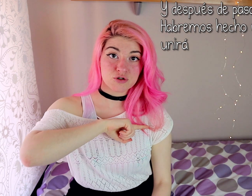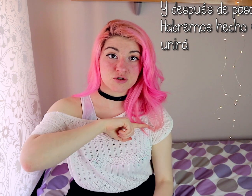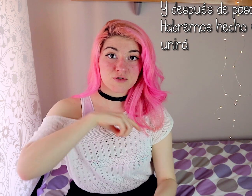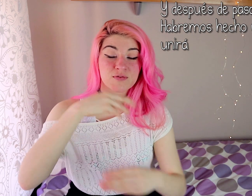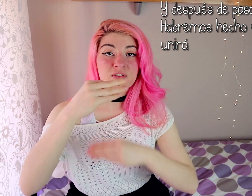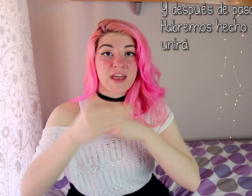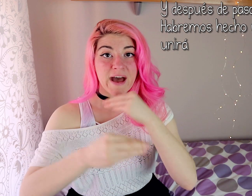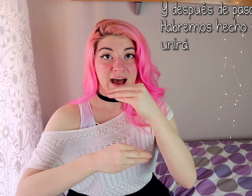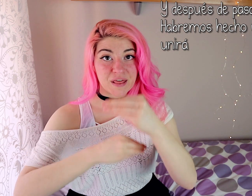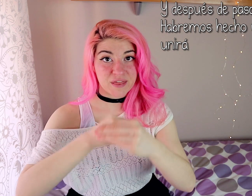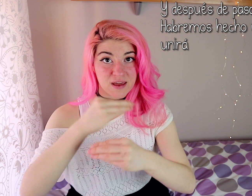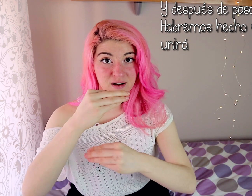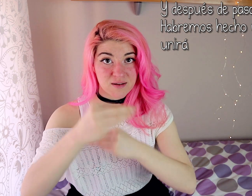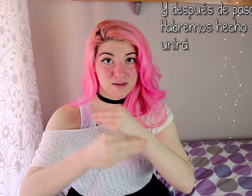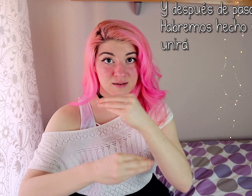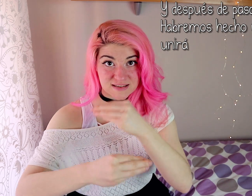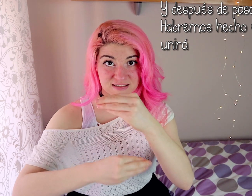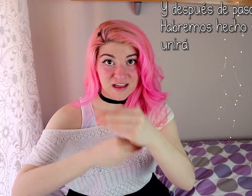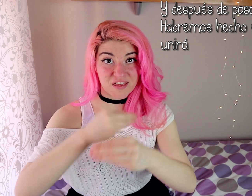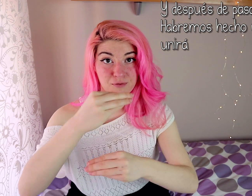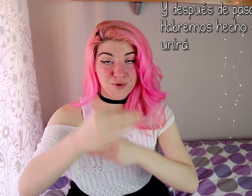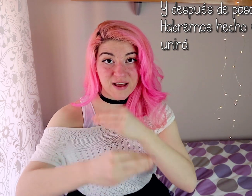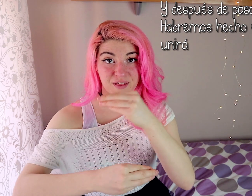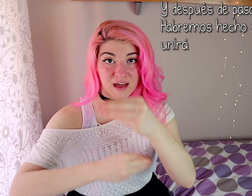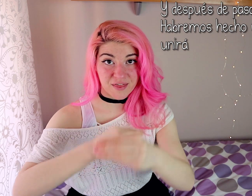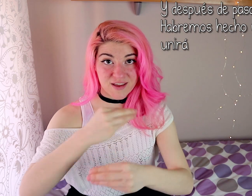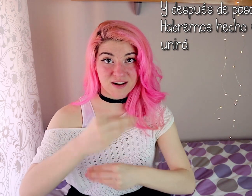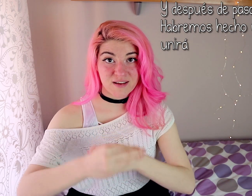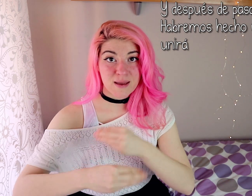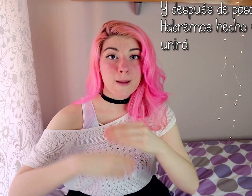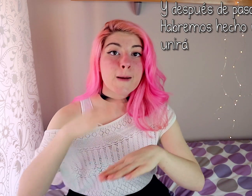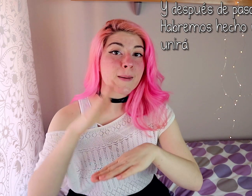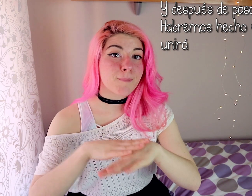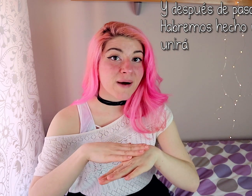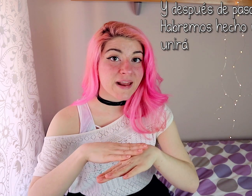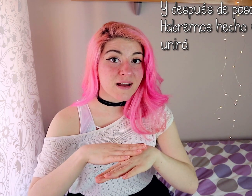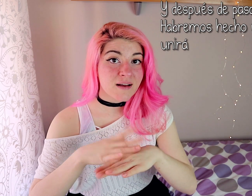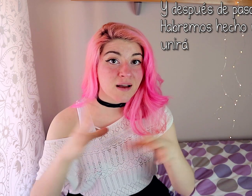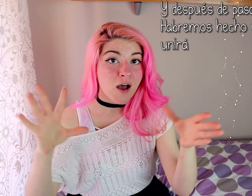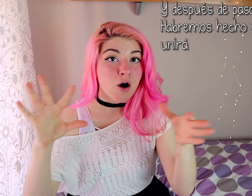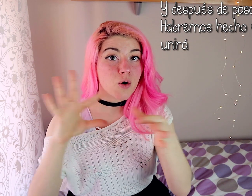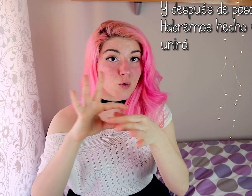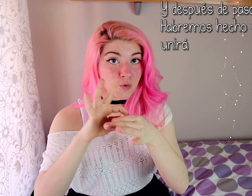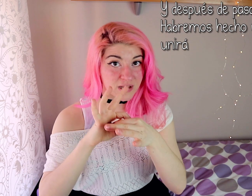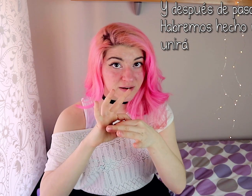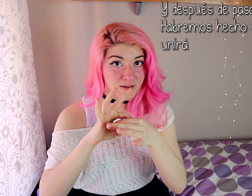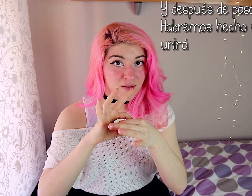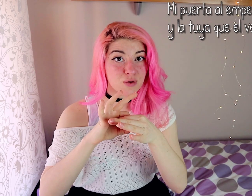hacer... Es así, hacia afuera. Hacer para unir. Y